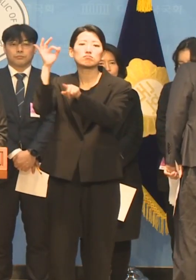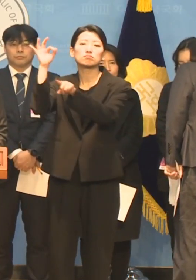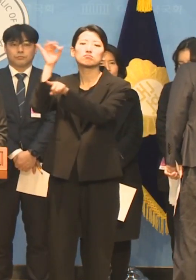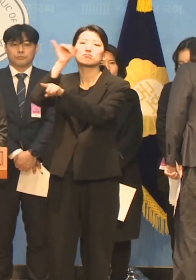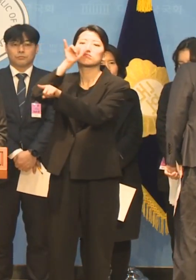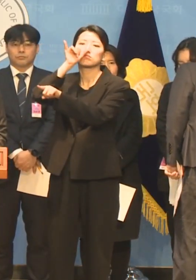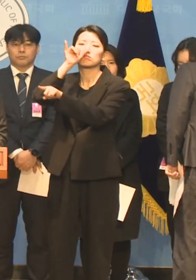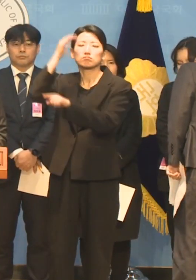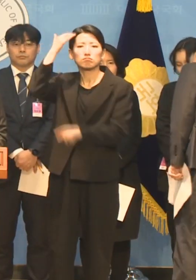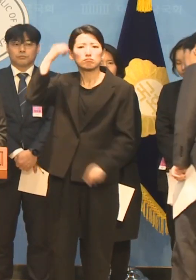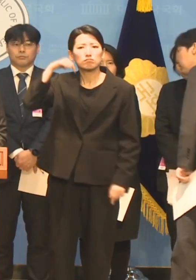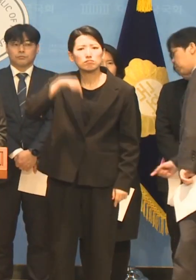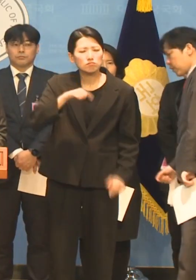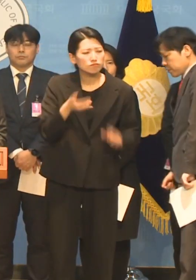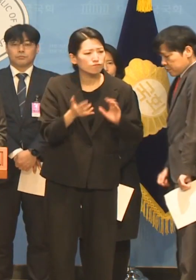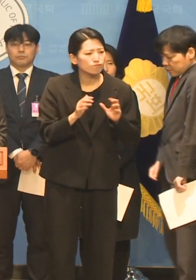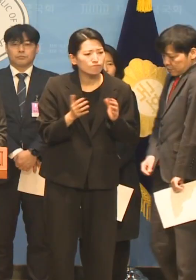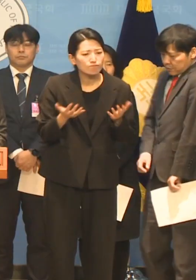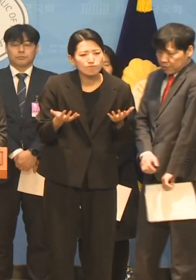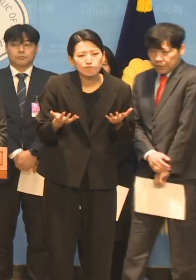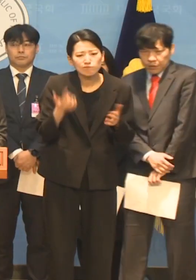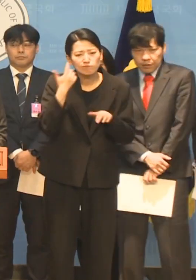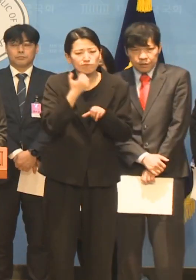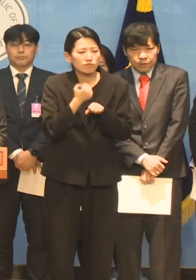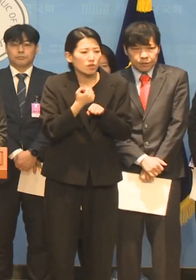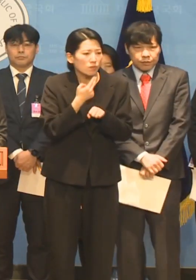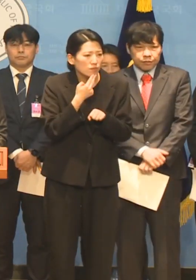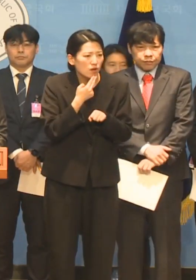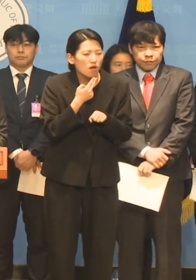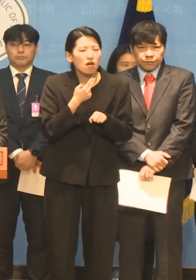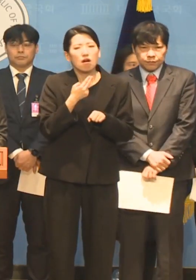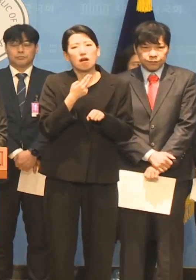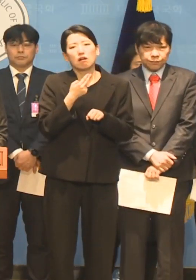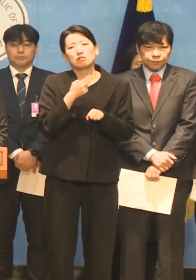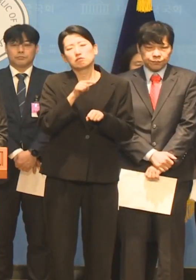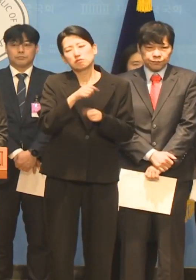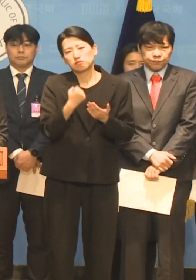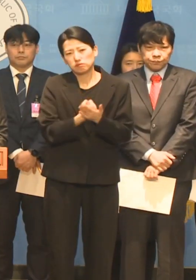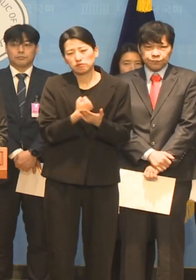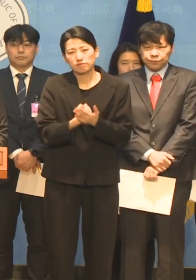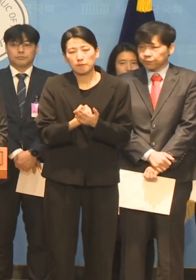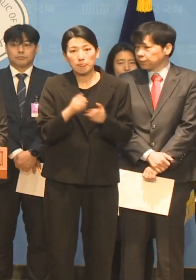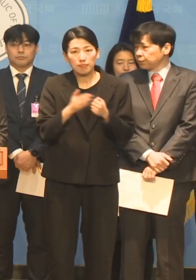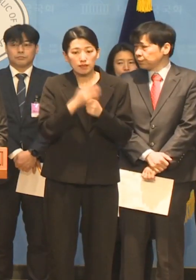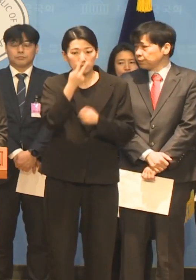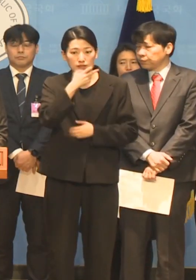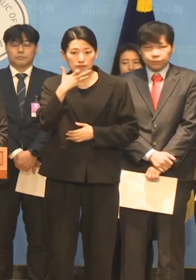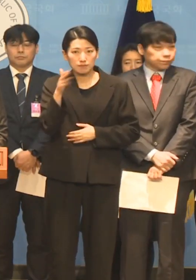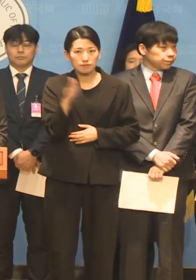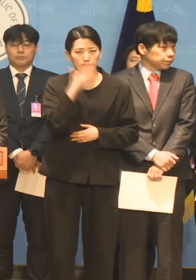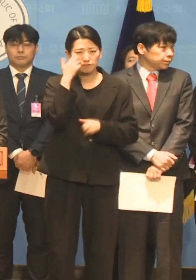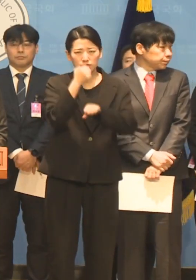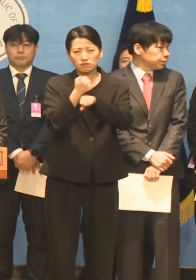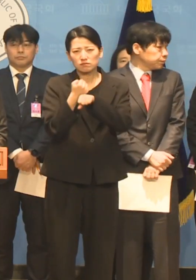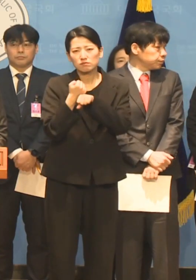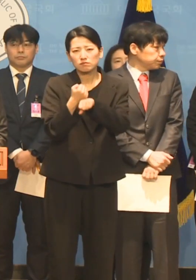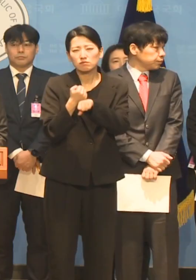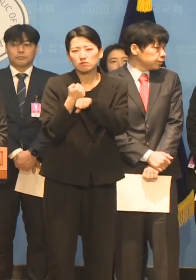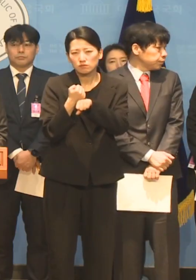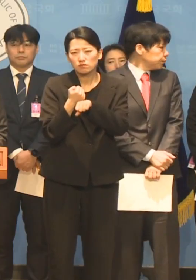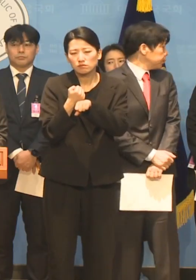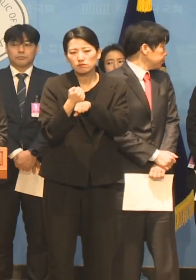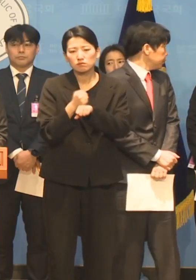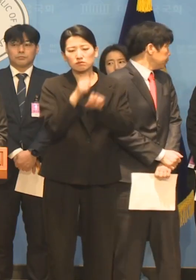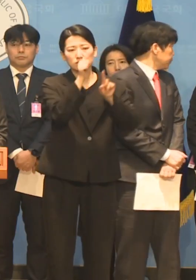아직 우리나라에서는 이런 논의조차 잘 되지 않고 있었던 것이 현실입니다. 이번 연구에서는 연구진이 우리나라에서